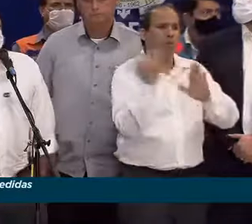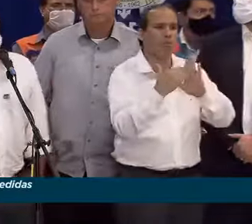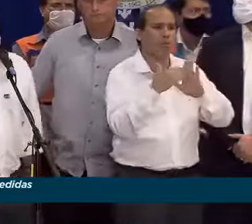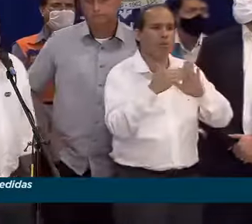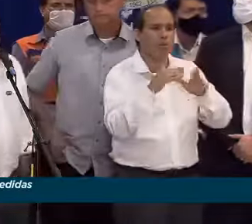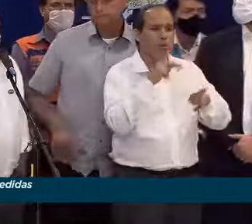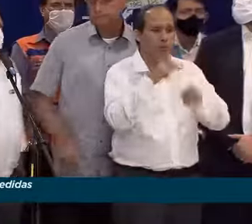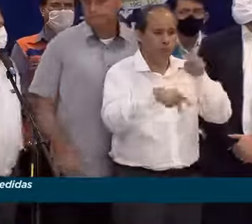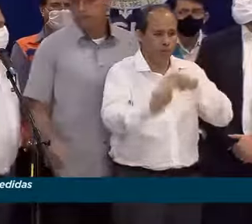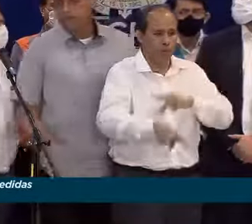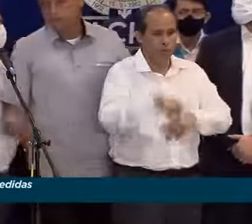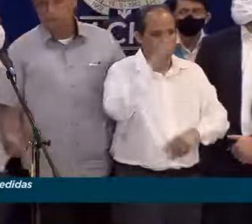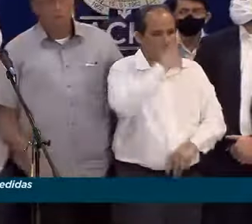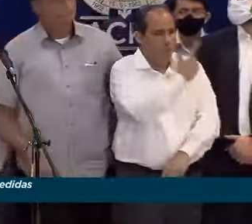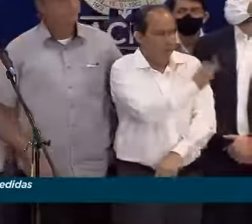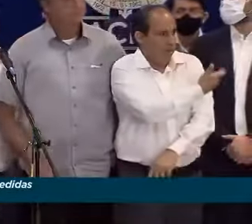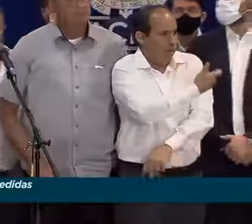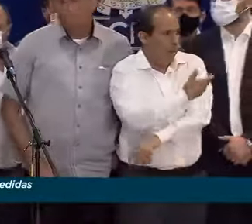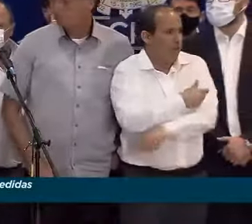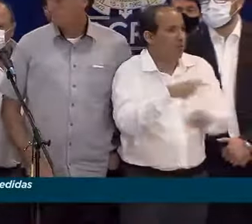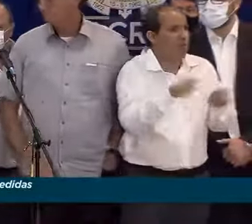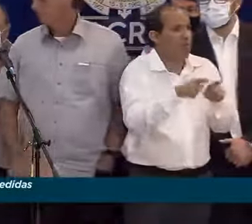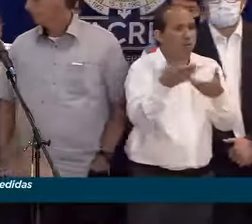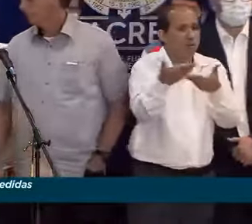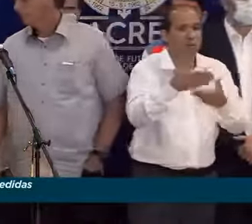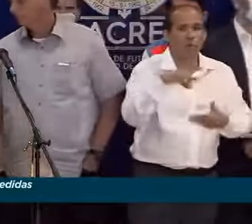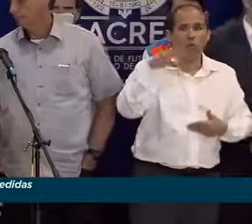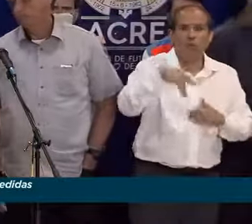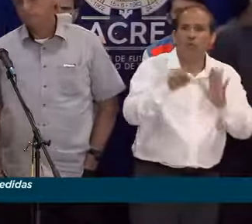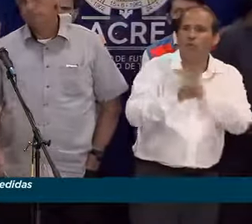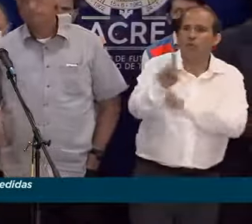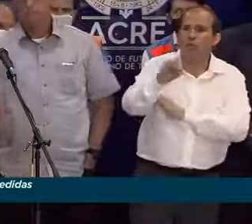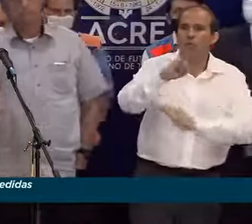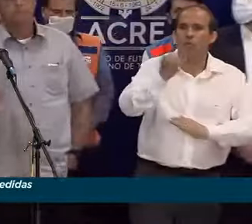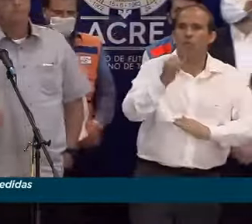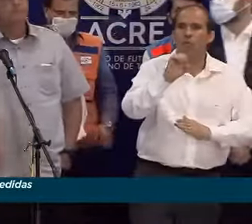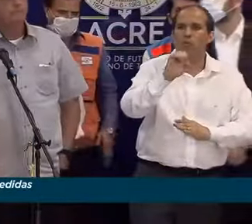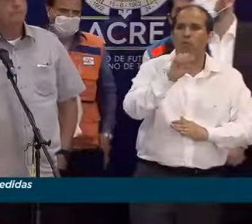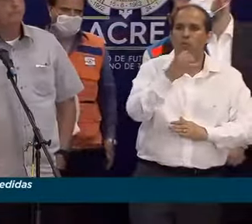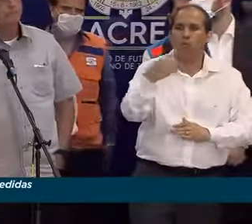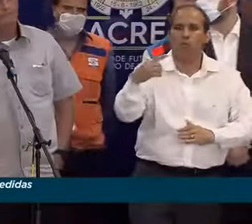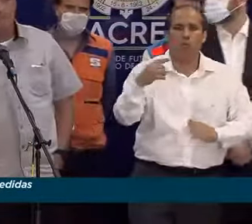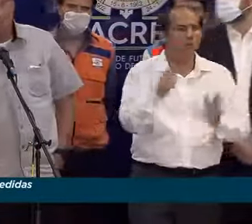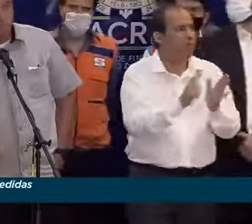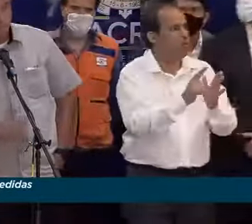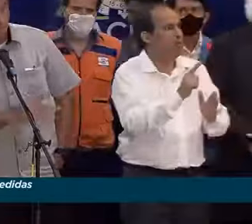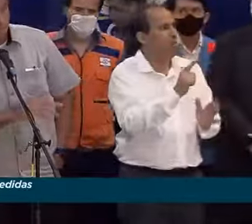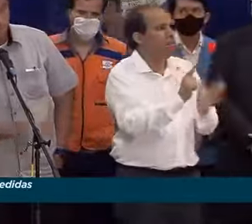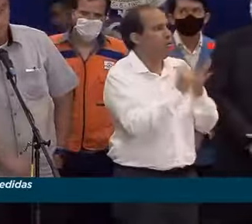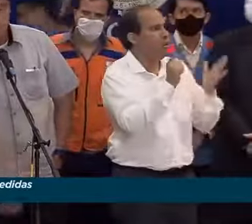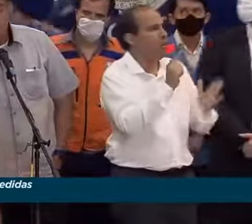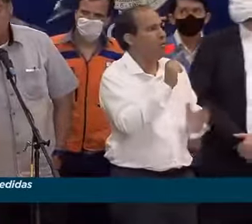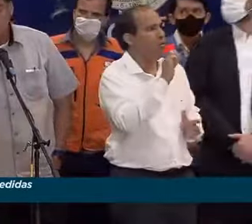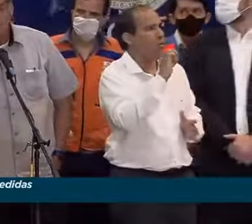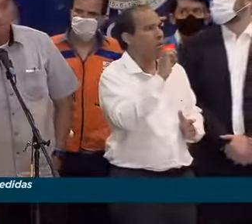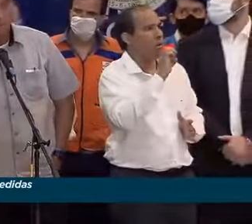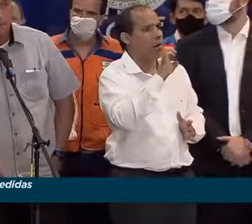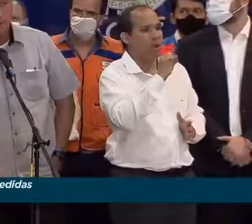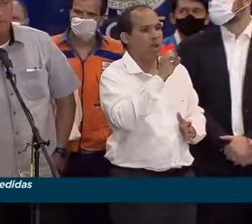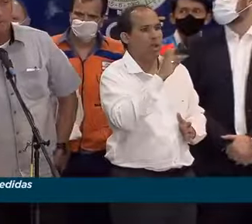vacinação. Convidamos para a última pergunta, João Renato, do Estadão. Só para complementar,